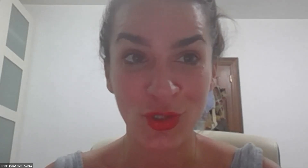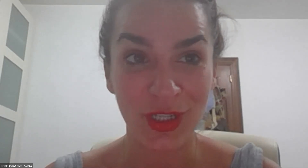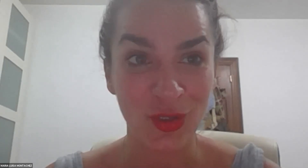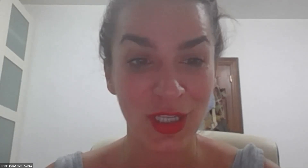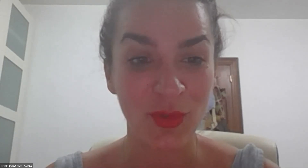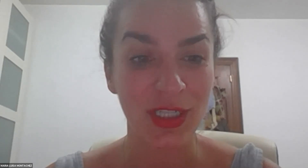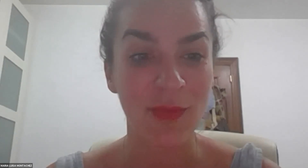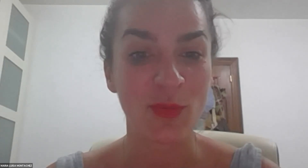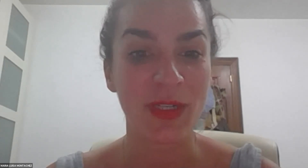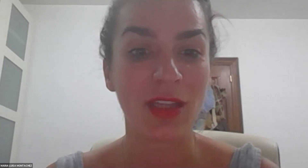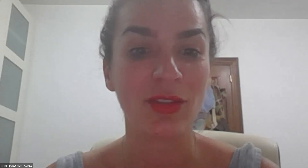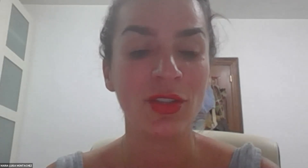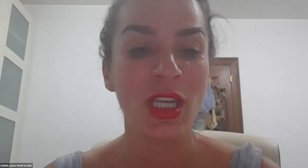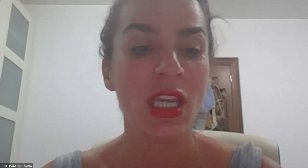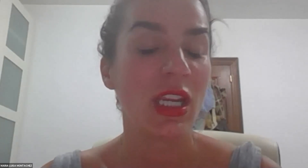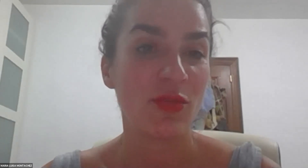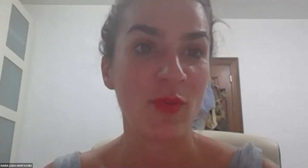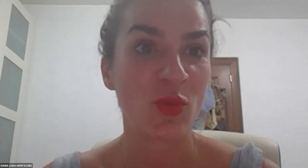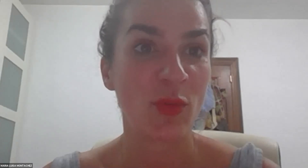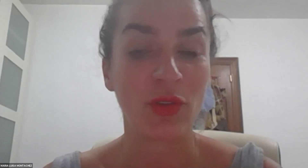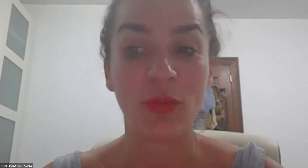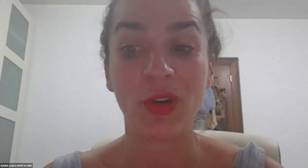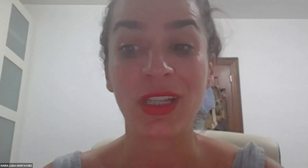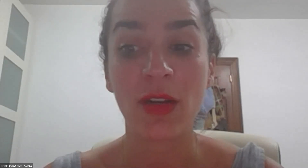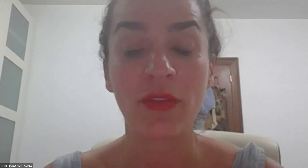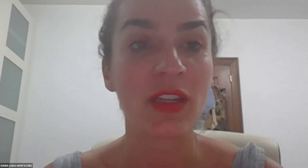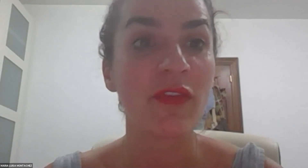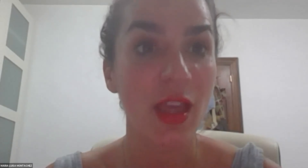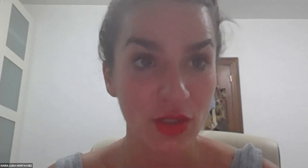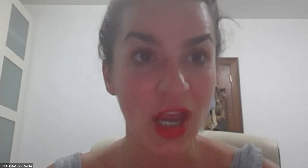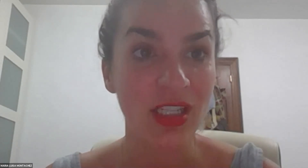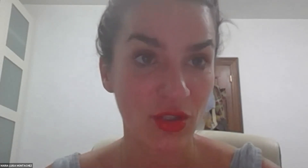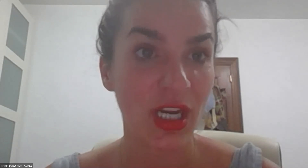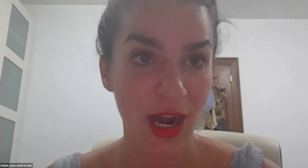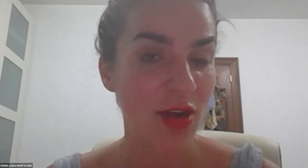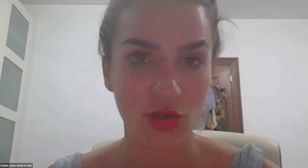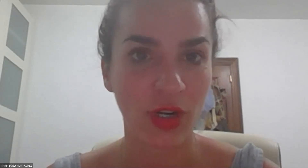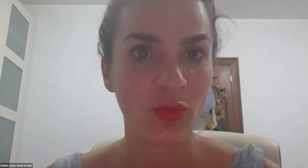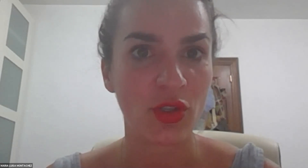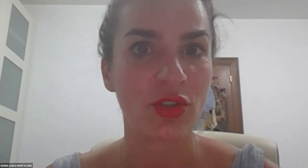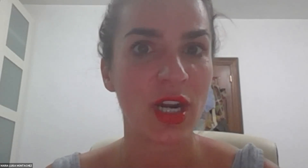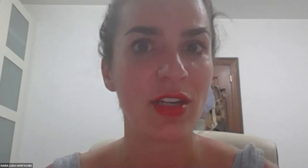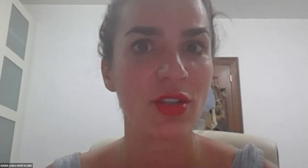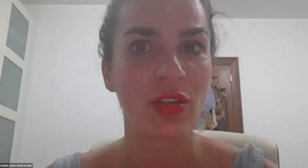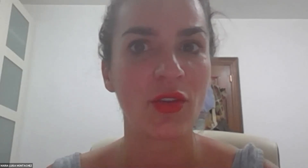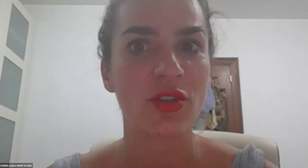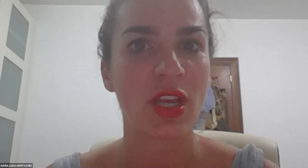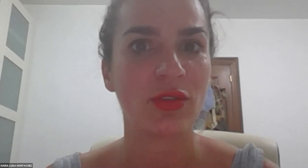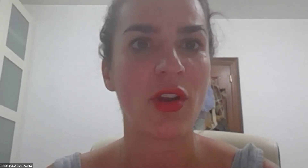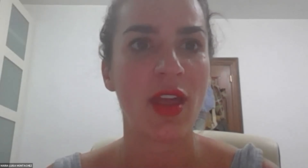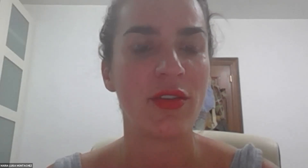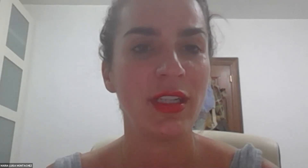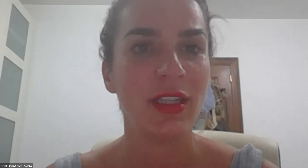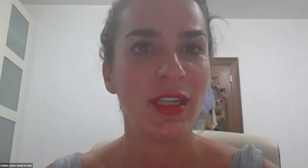cuidaros mucho en estos tiempos que estamos pasando y nos vemos muy pronto. Y por el tema de los certificados ya se os llegará a los correos. Vosotros tranquilos que todo eso